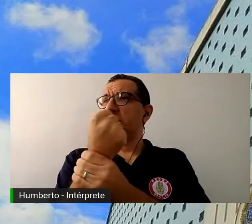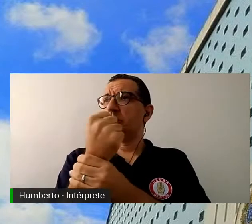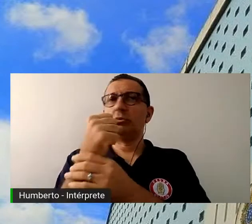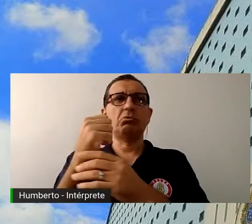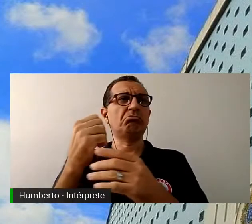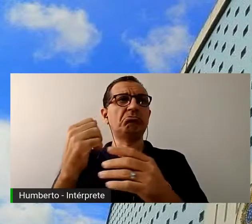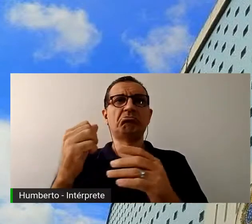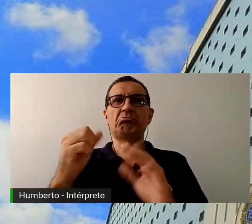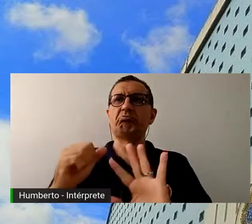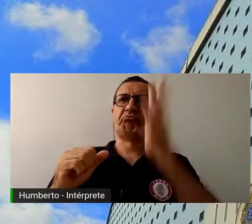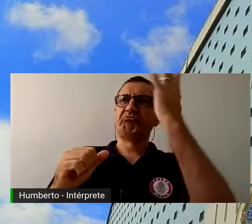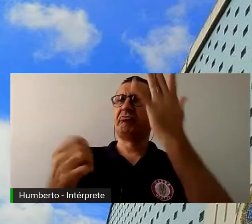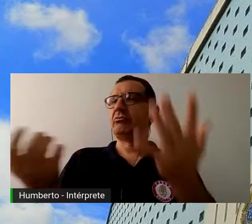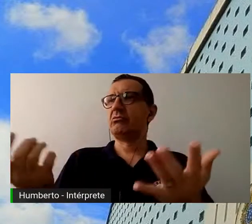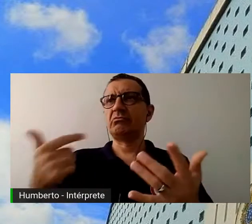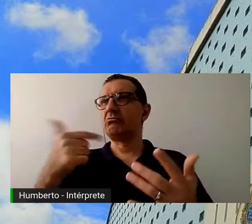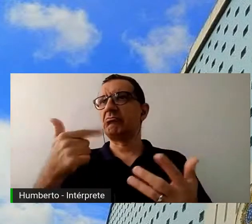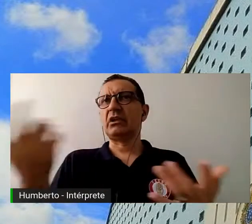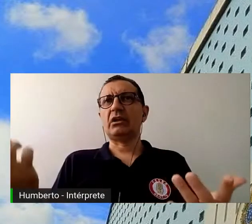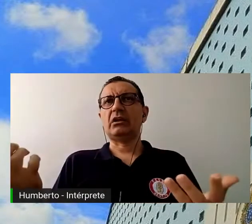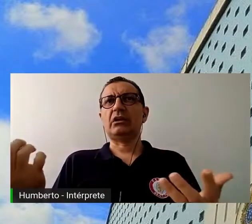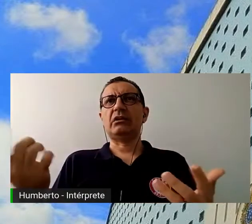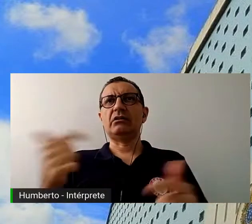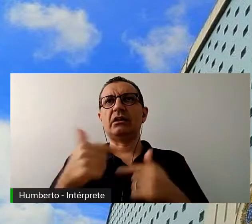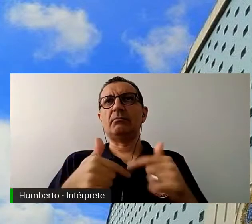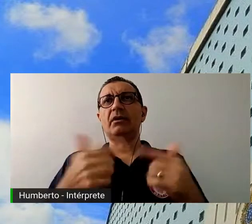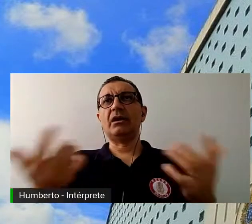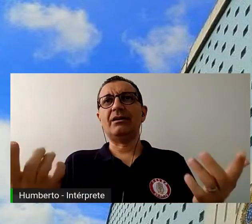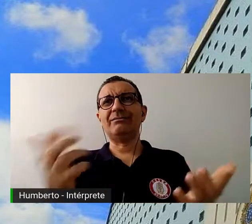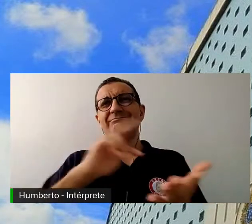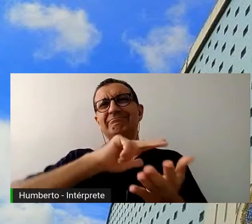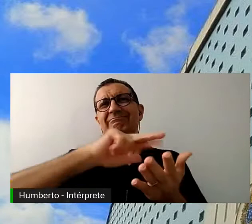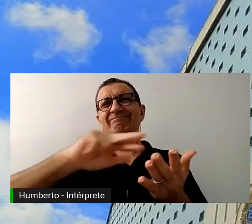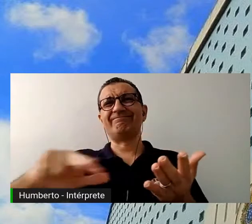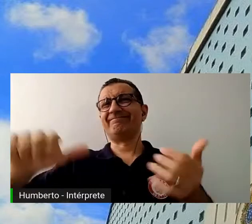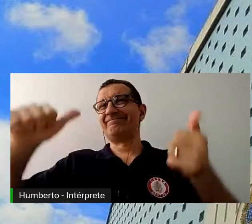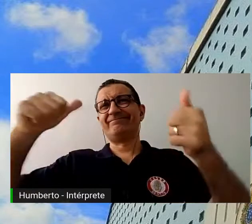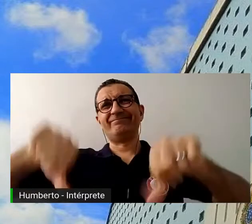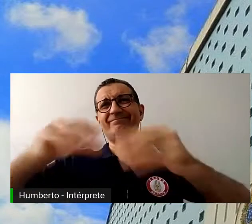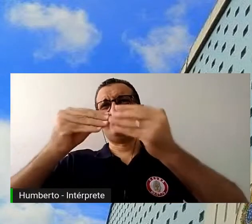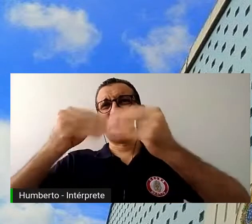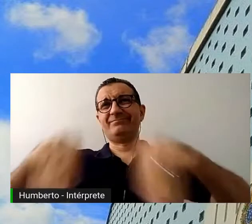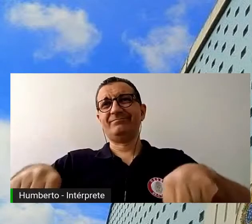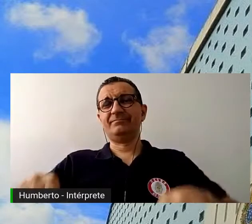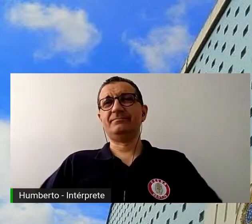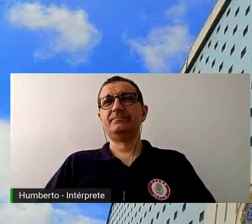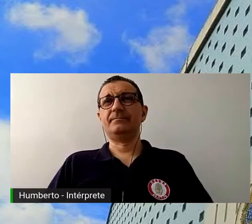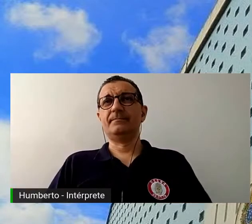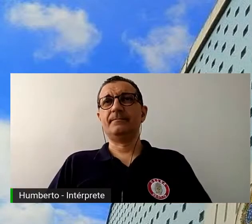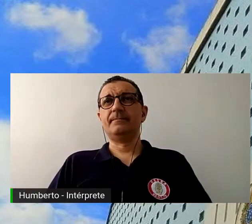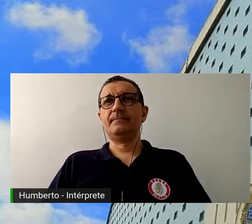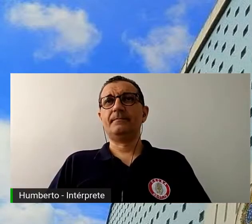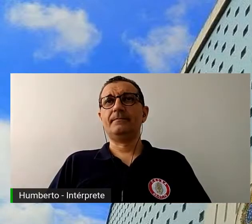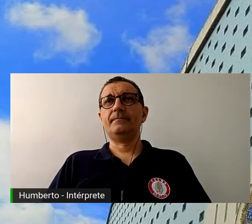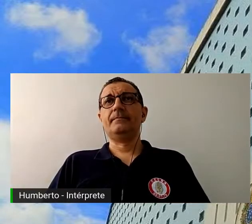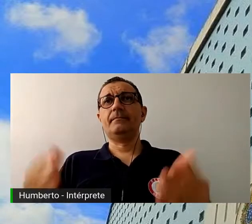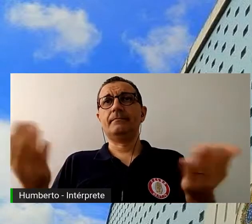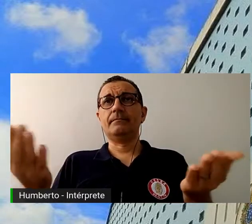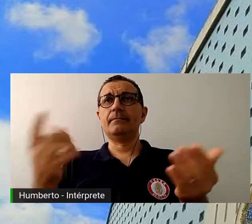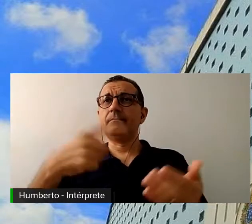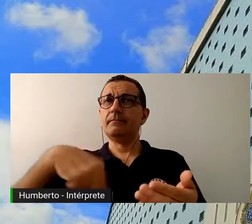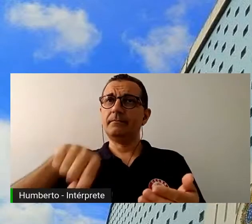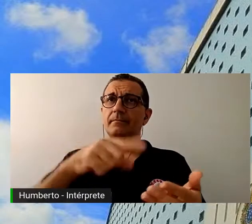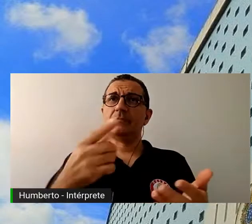previdência social? Quais as culturas subjacentes? É muito interessante isso. Podemos pensar que tem